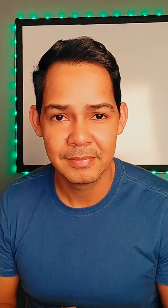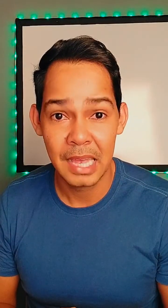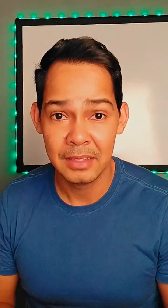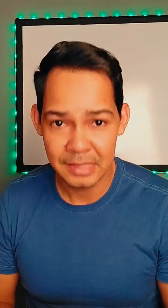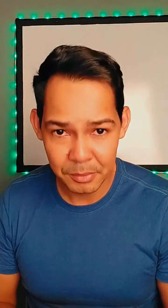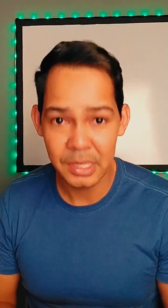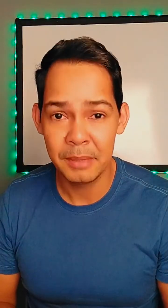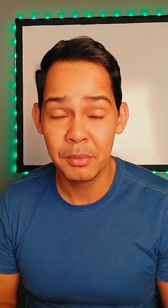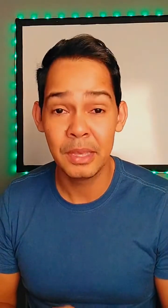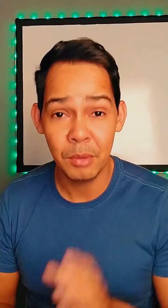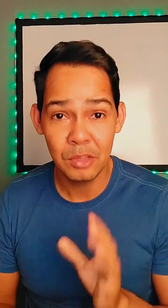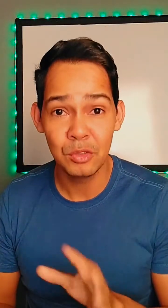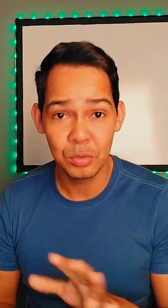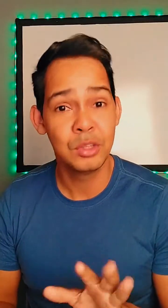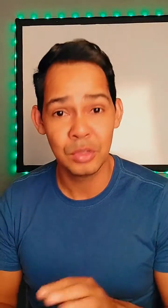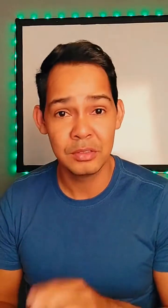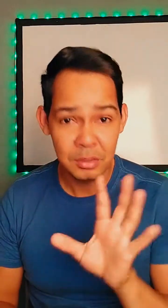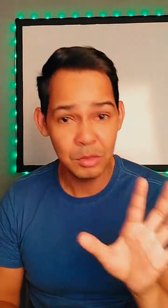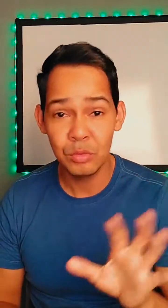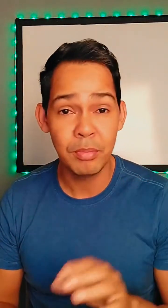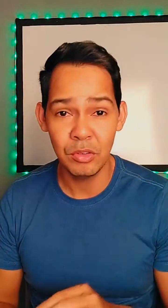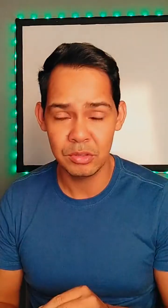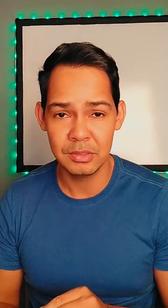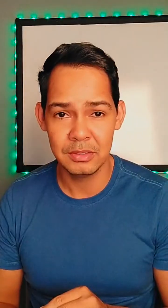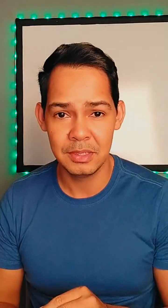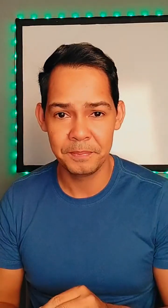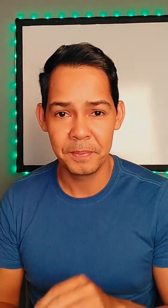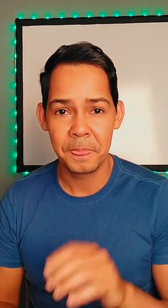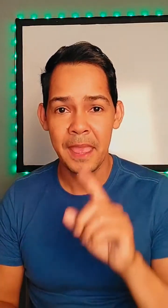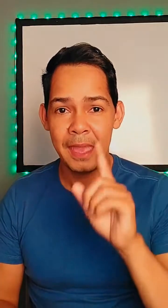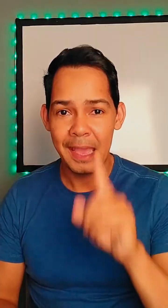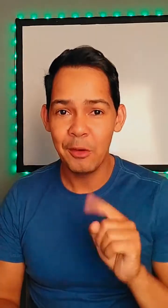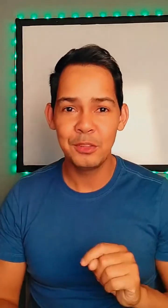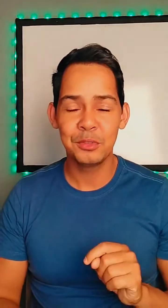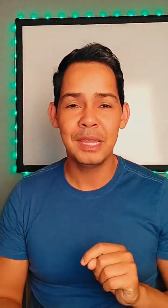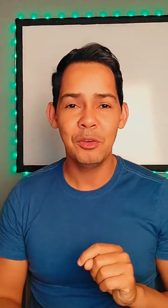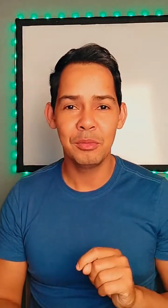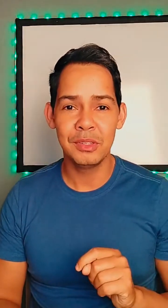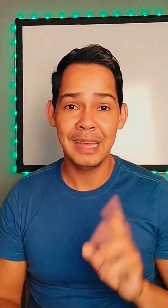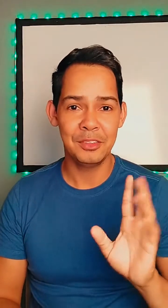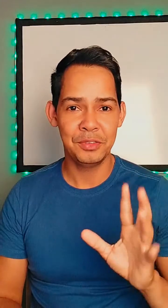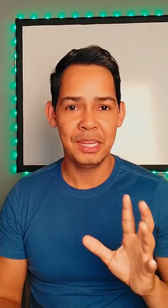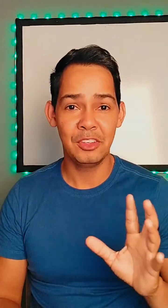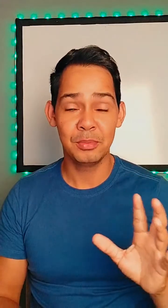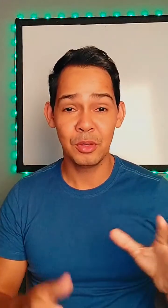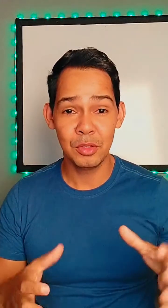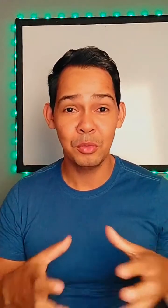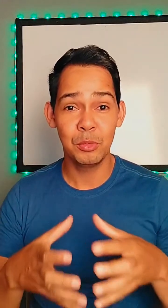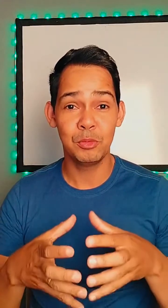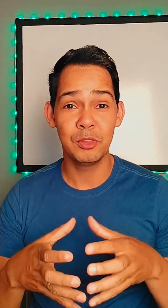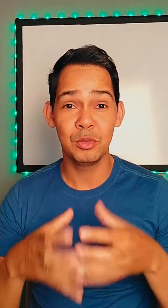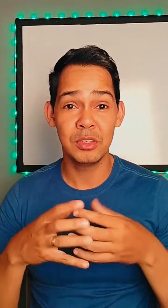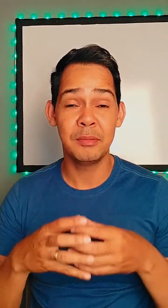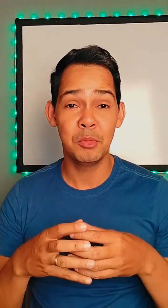Sabe por quê? Porque quando a gente estuda sozinho, isso pode acontecer. Agora, estudar em comunidade é diferente, porque eu tenho um grupo de pessoas que vai me